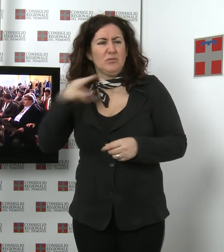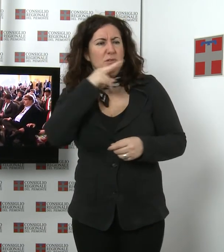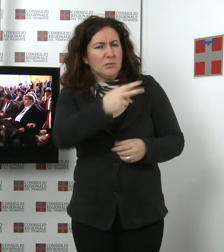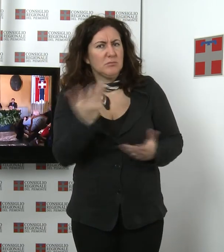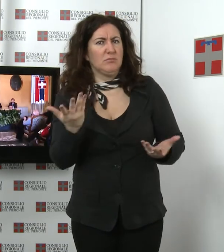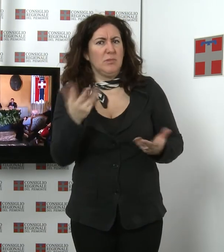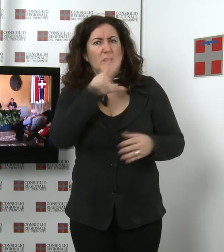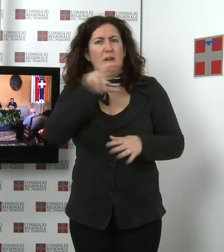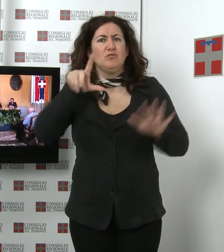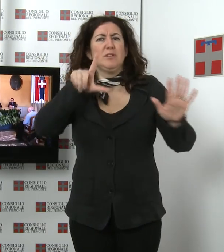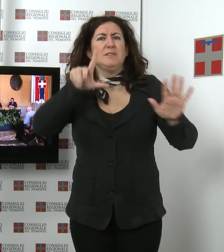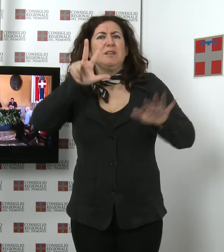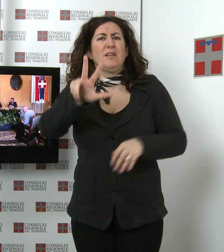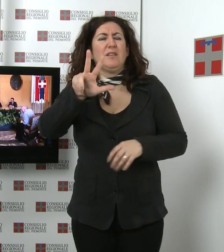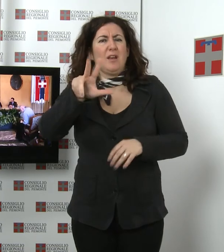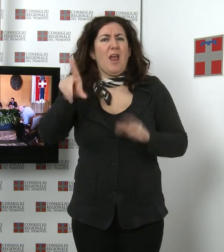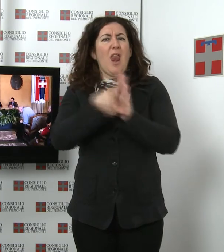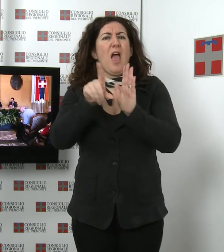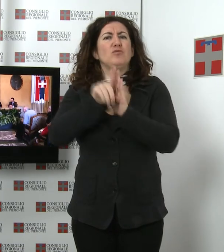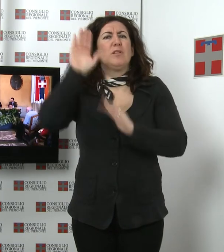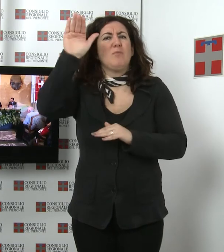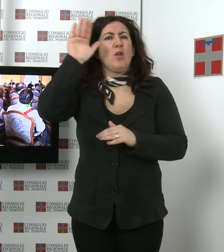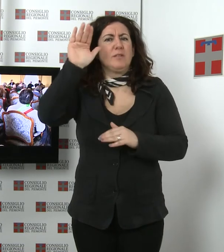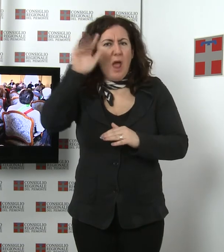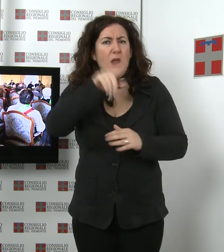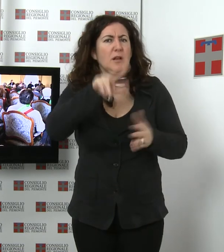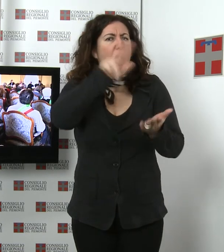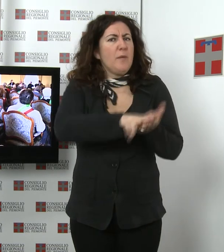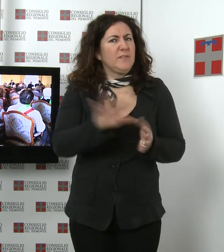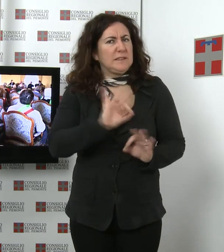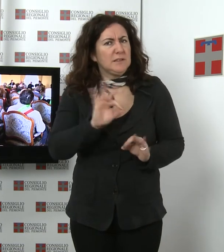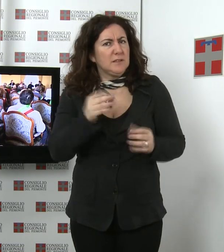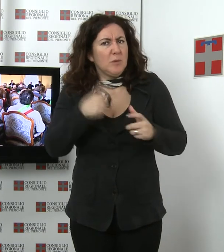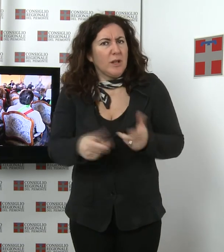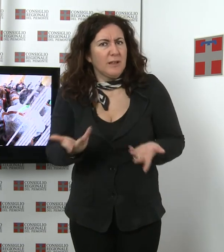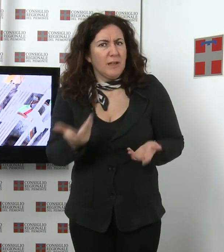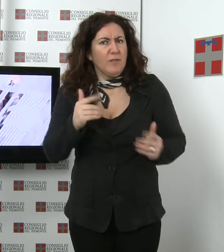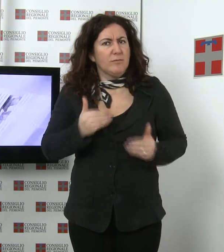legge 373, legge sulla montagna, rimandato alla seduta della prossima settimana.